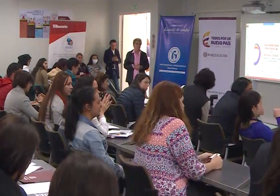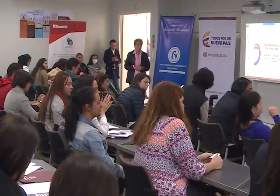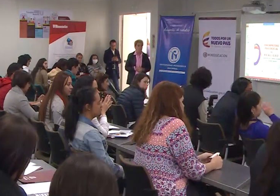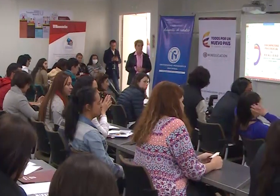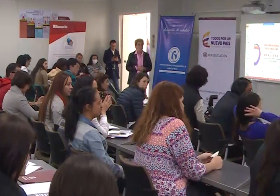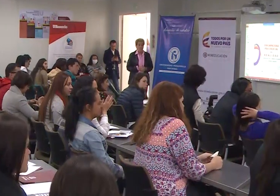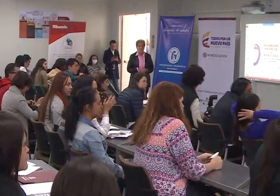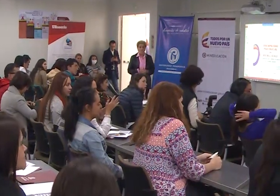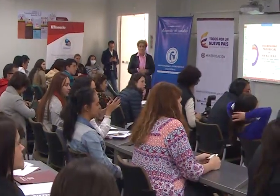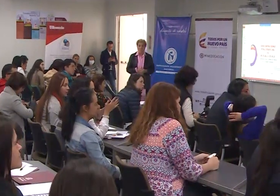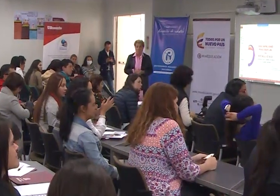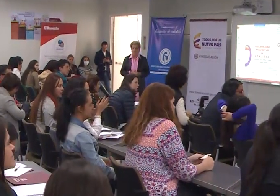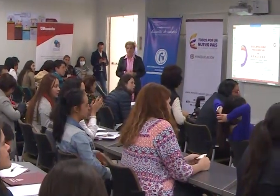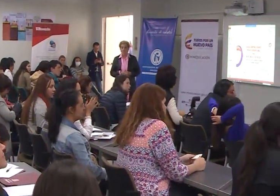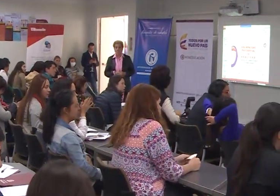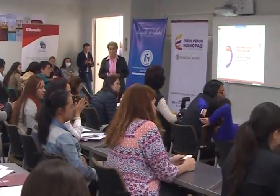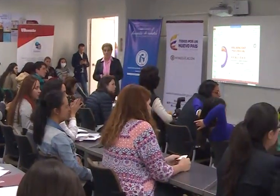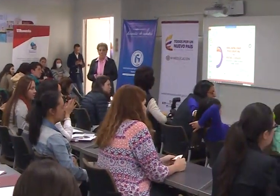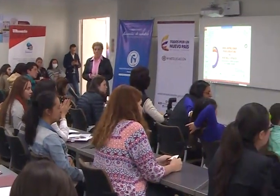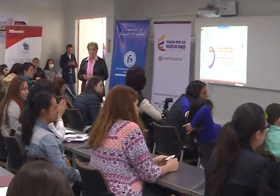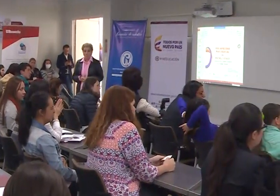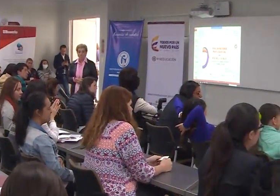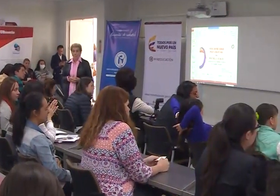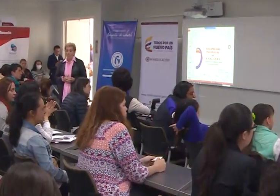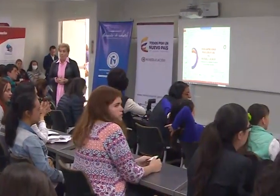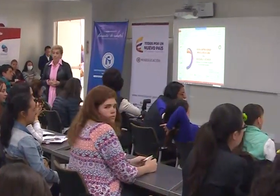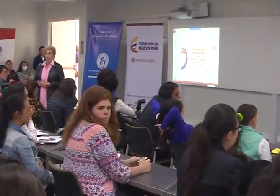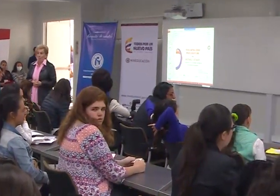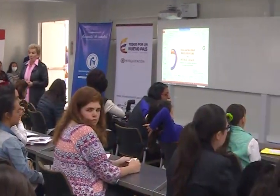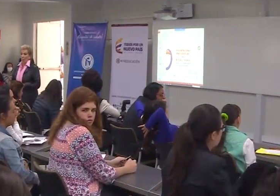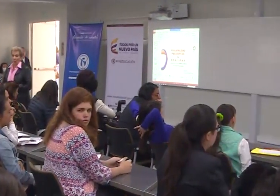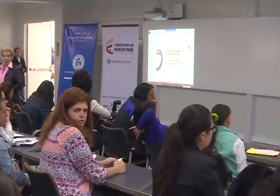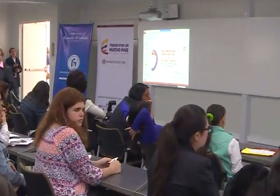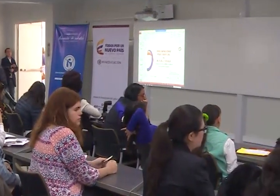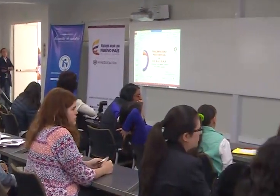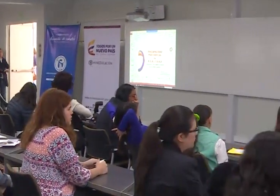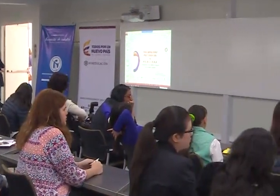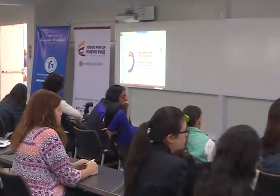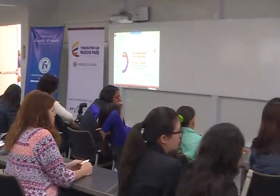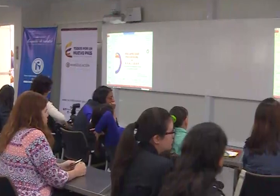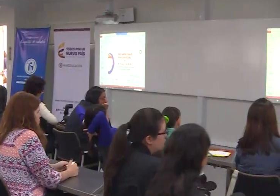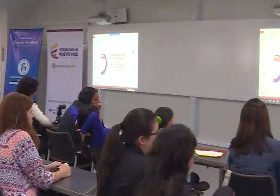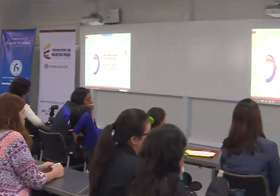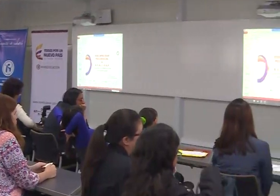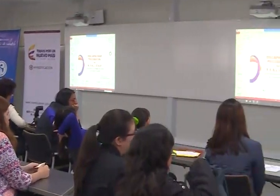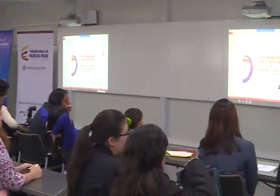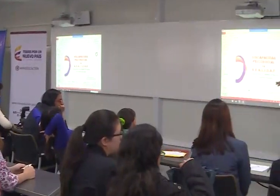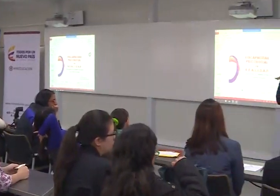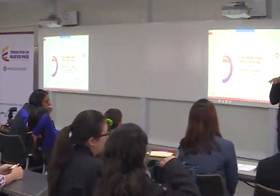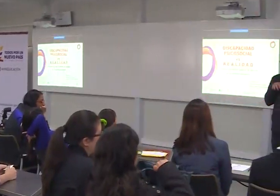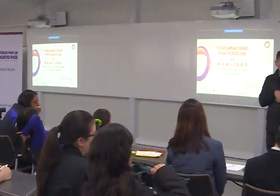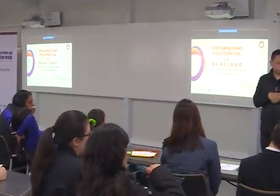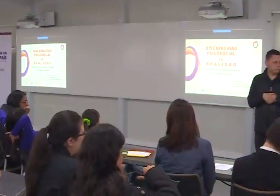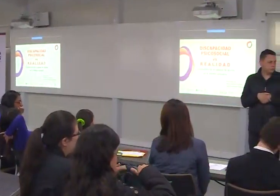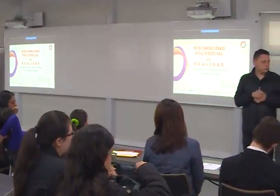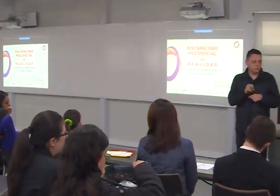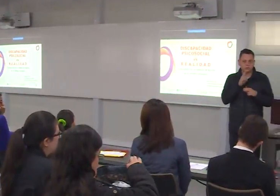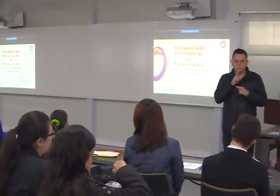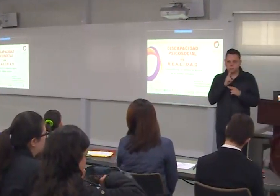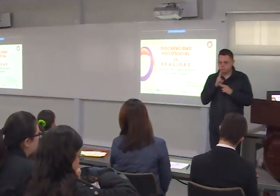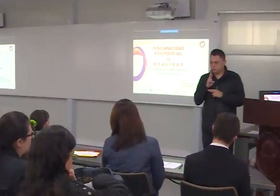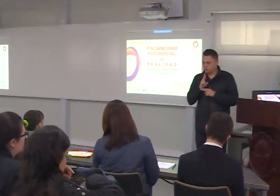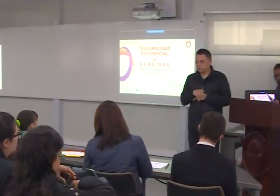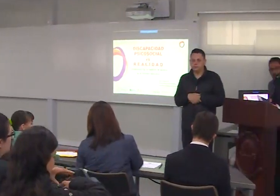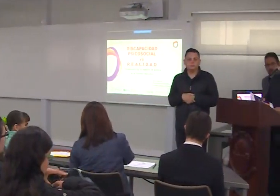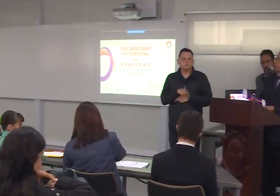vamos a la pausa refrigerar y nos vamos al final con el panel y las respuestas